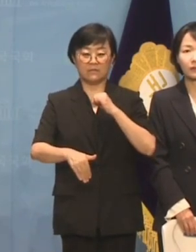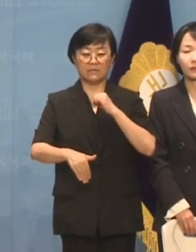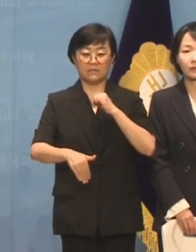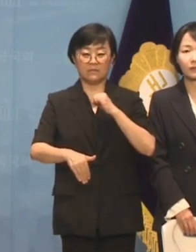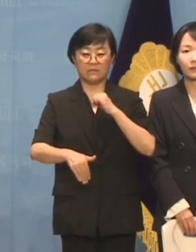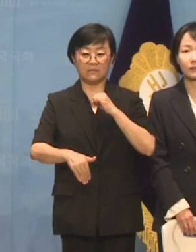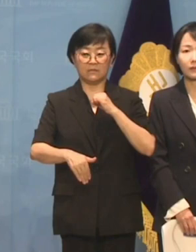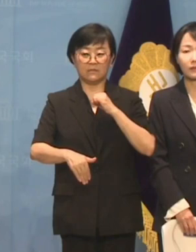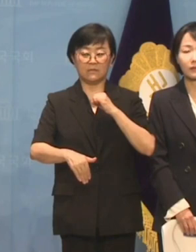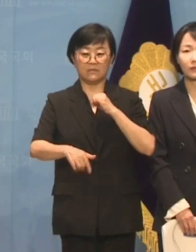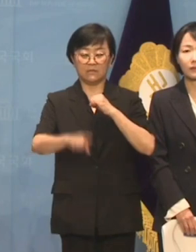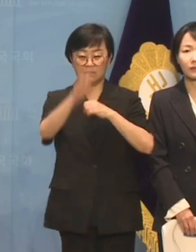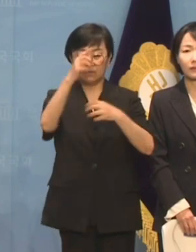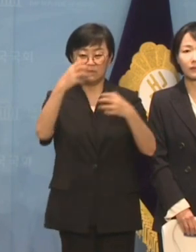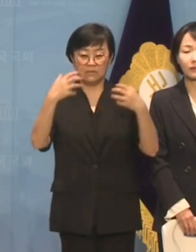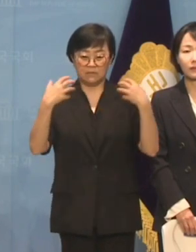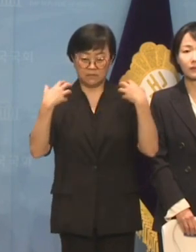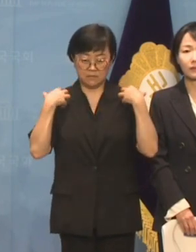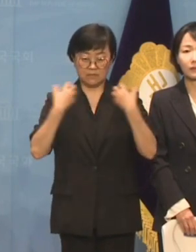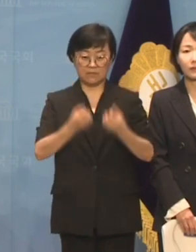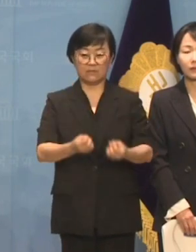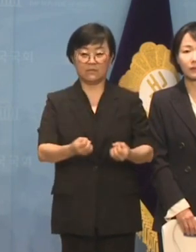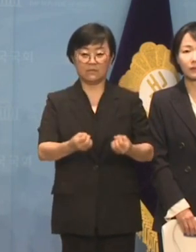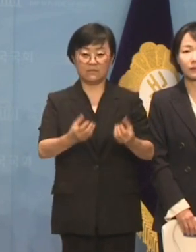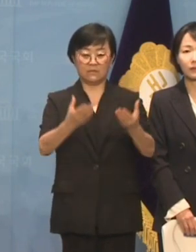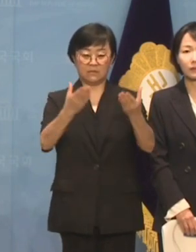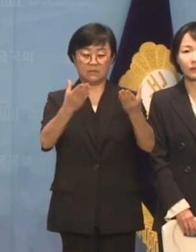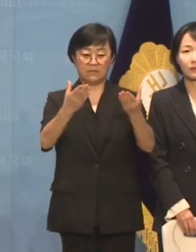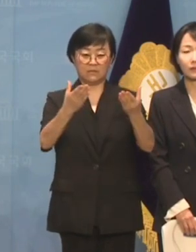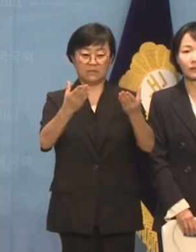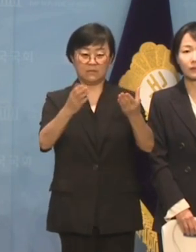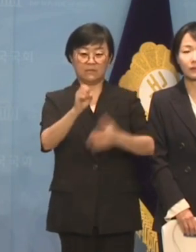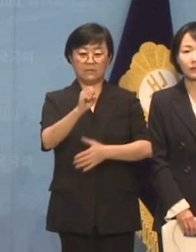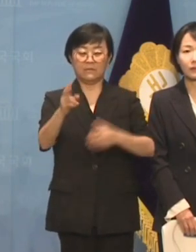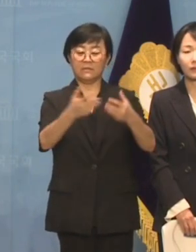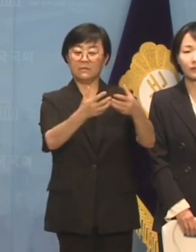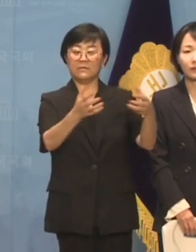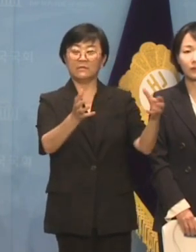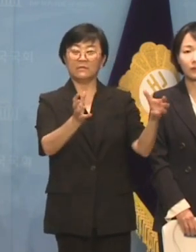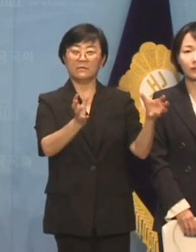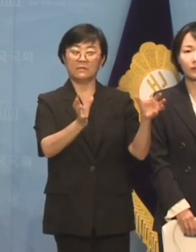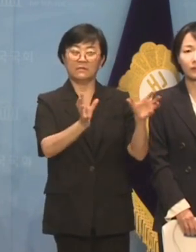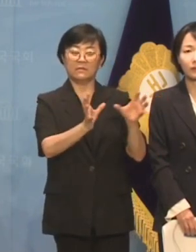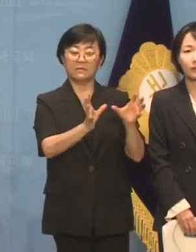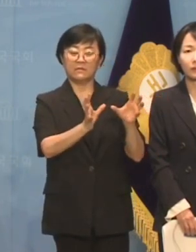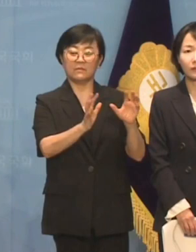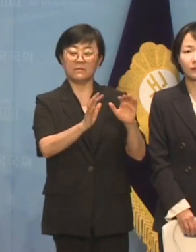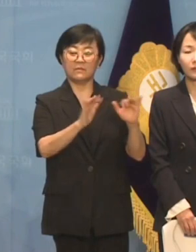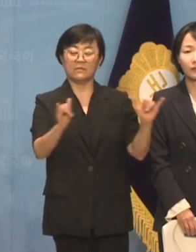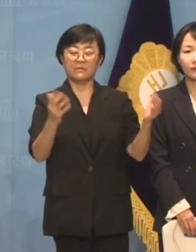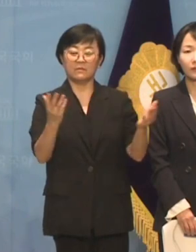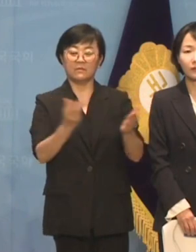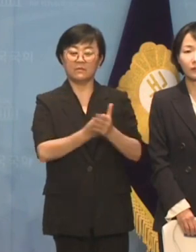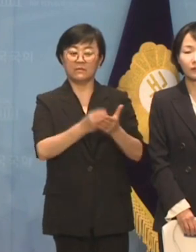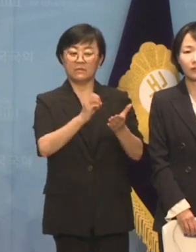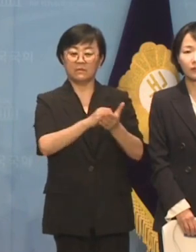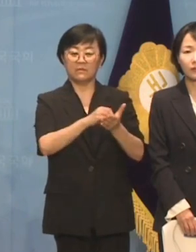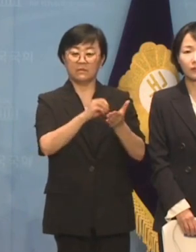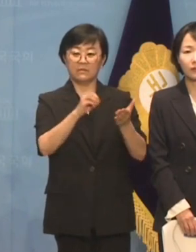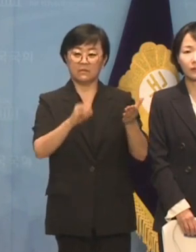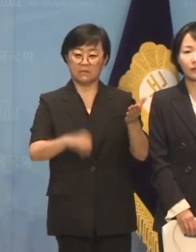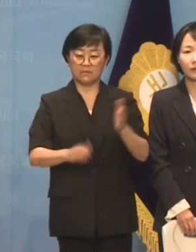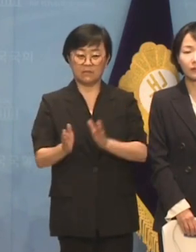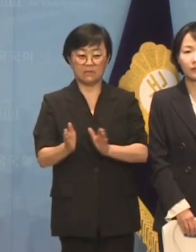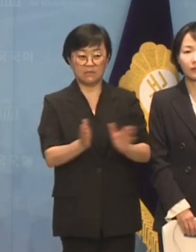그 정부의 행사에 야당 의원들, 야당 정치인들을 완전히